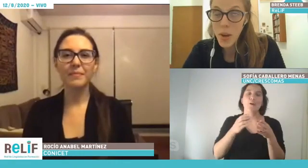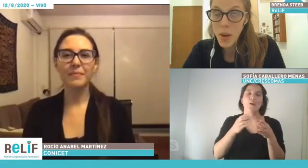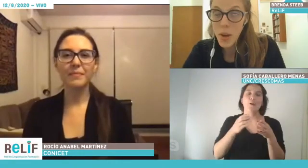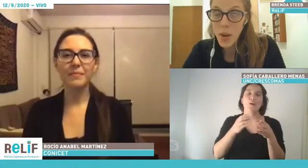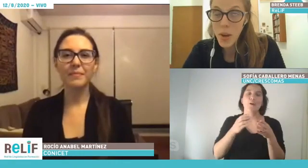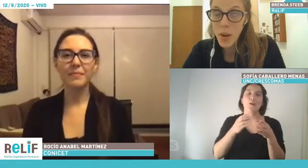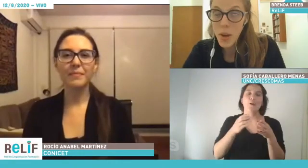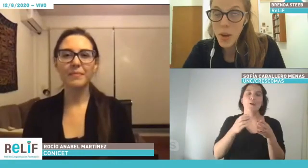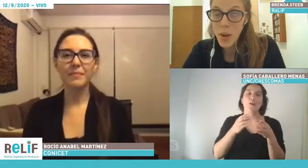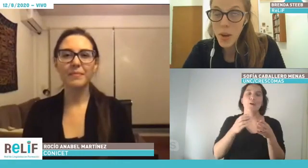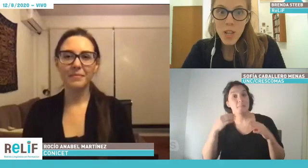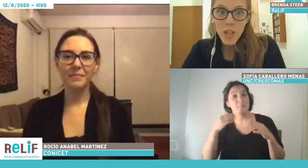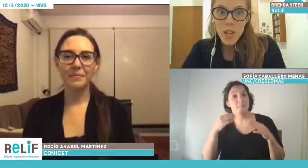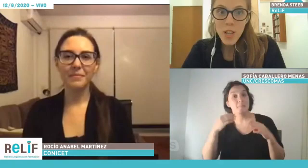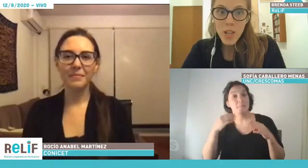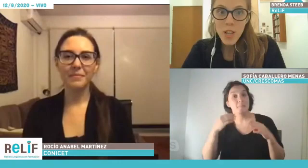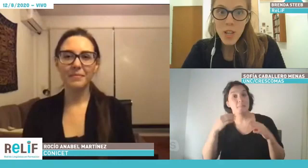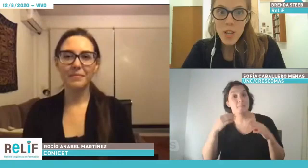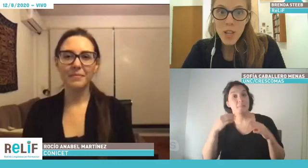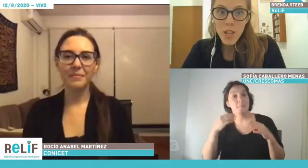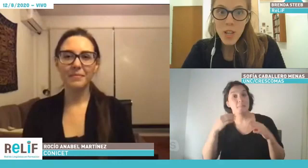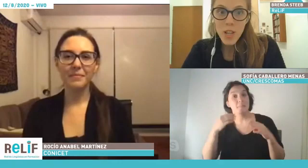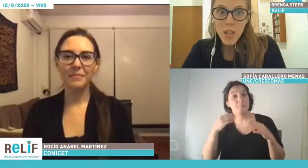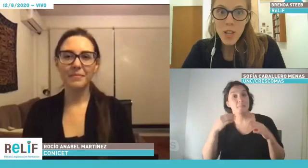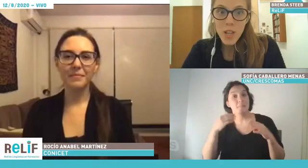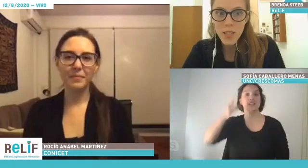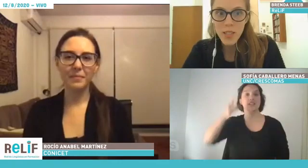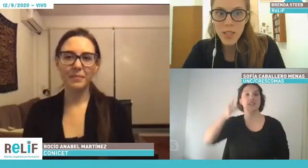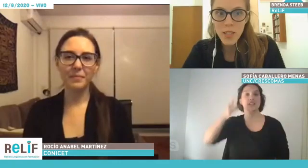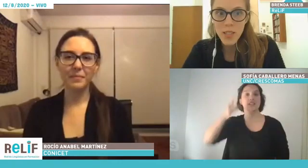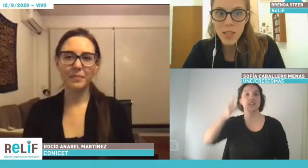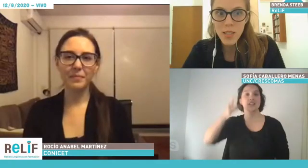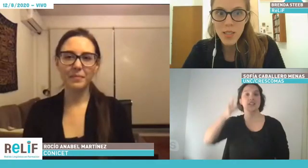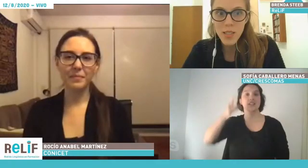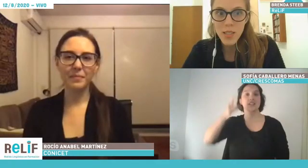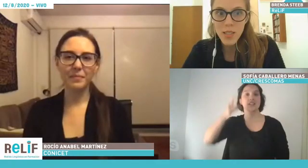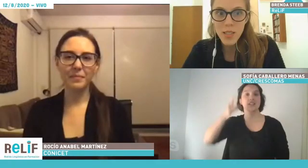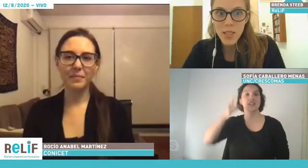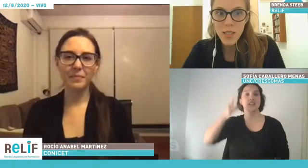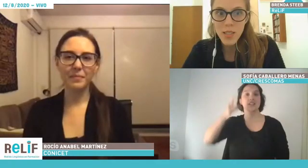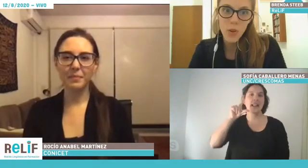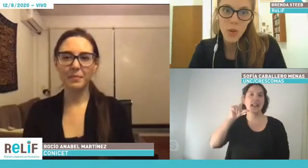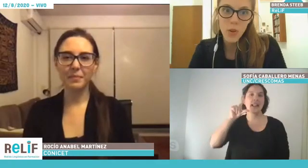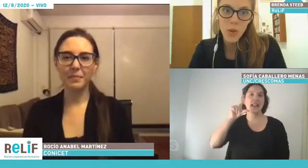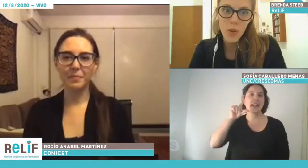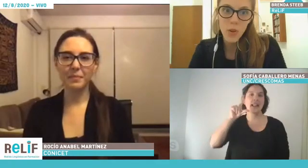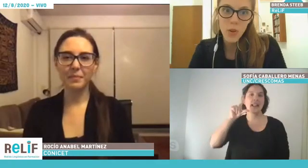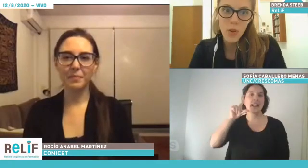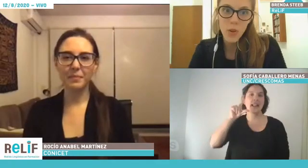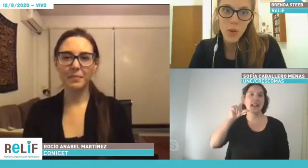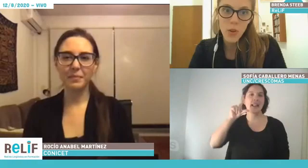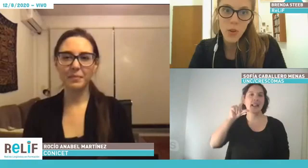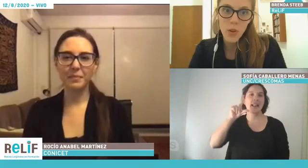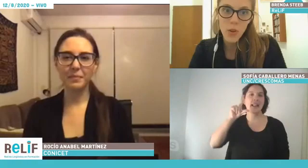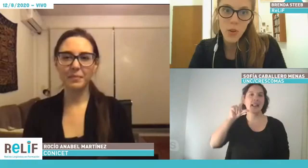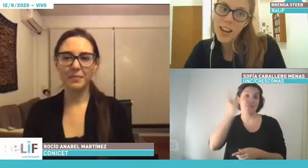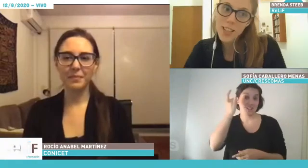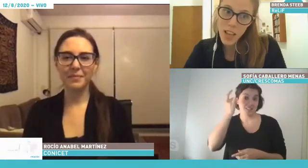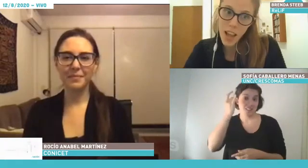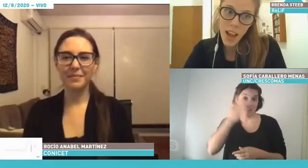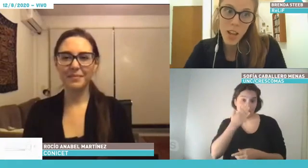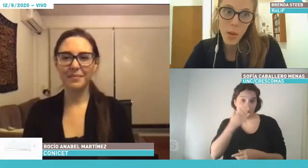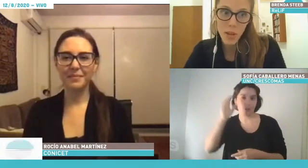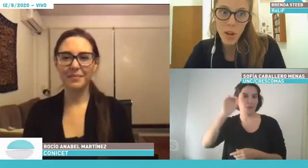Señas Argentina. Sofía Caballero Menas, licenciada en Letras de la Universidad de Córdoba e intérprete